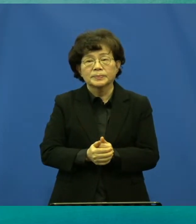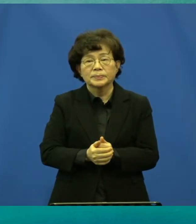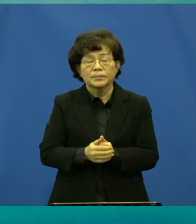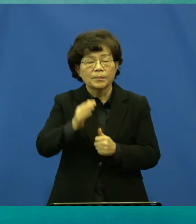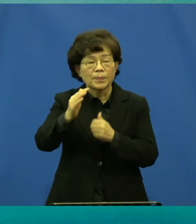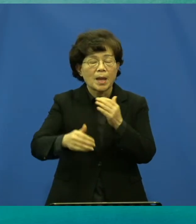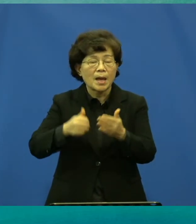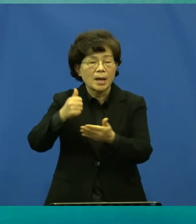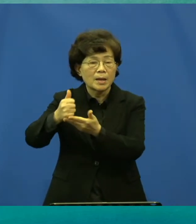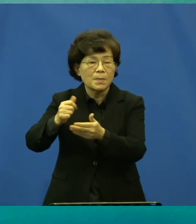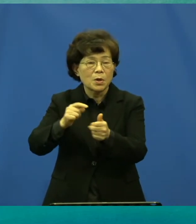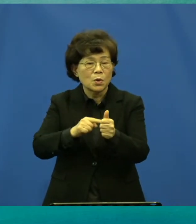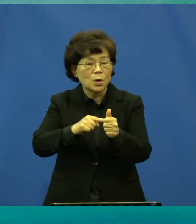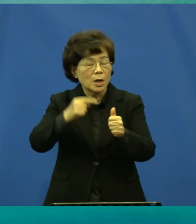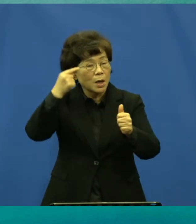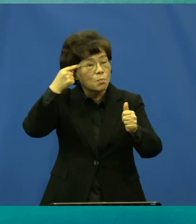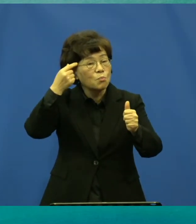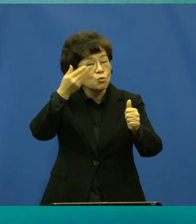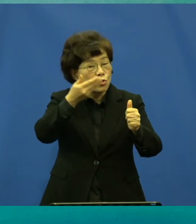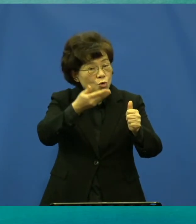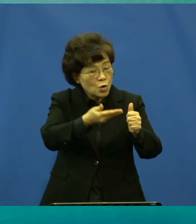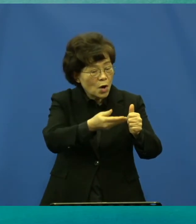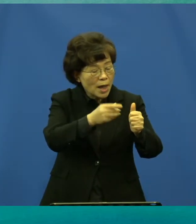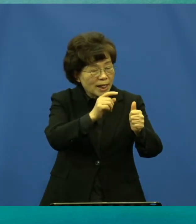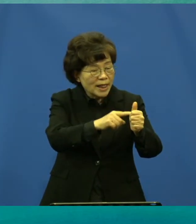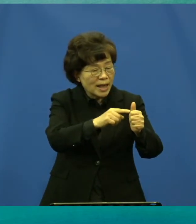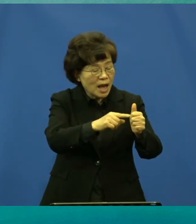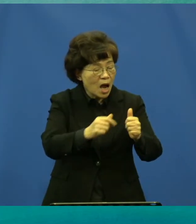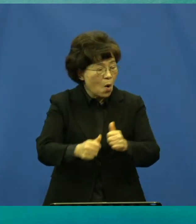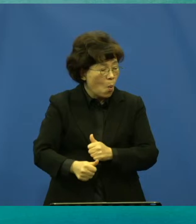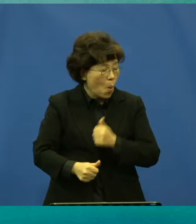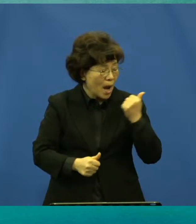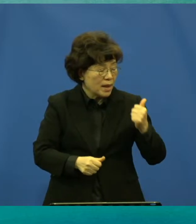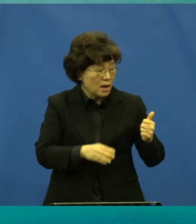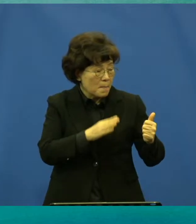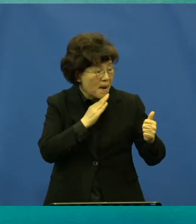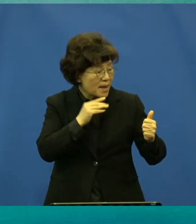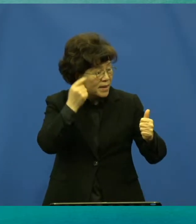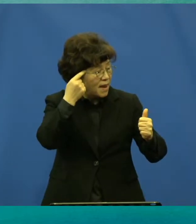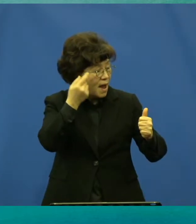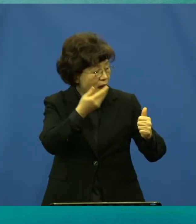하나님이 요나에게 물으셨습니다. 4절에서 내가 성을 내는 것이 옳으냐?